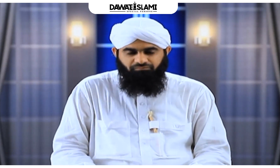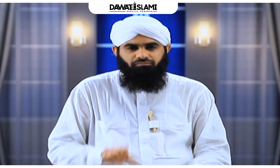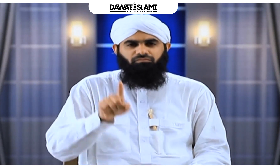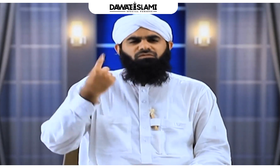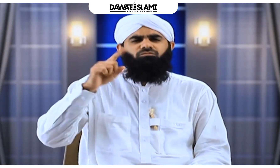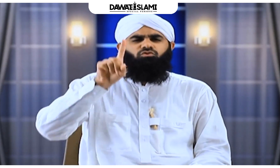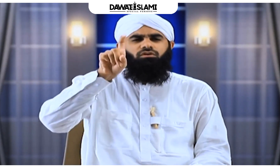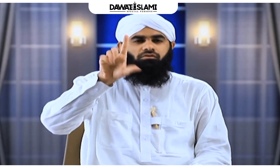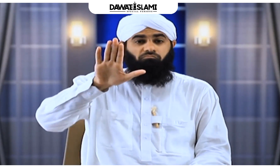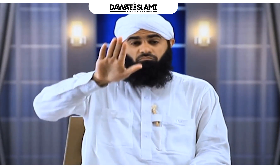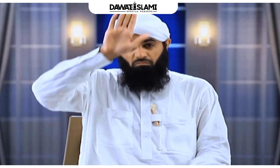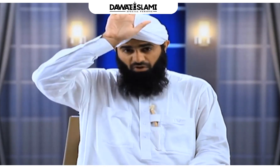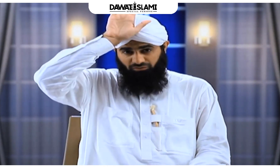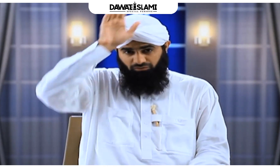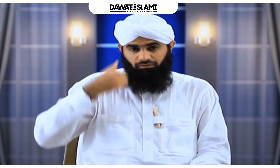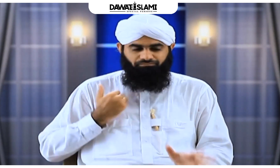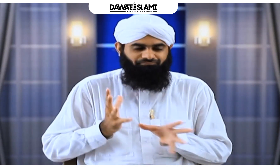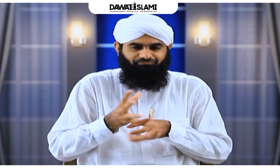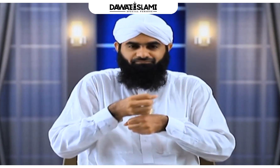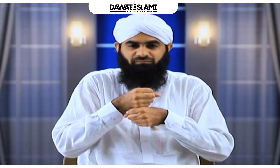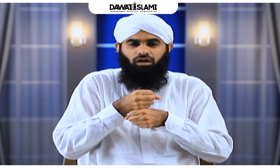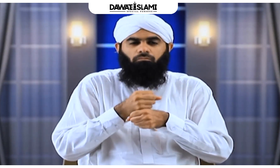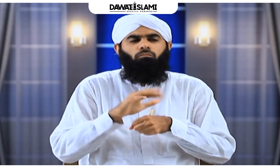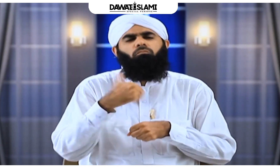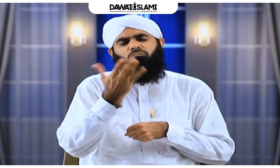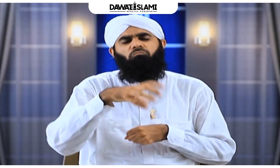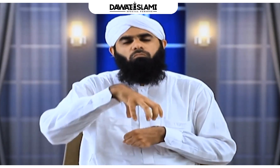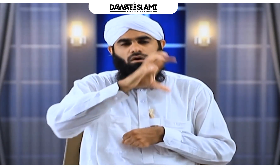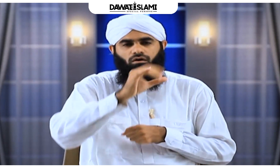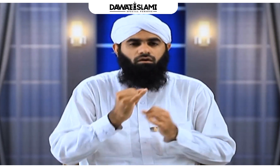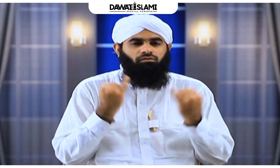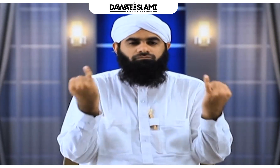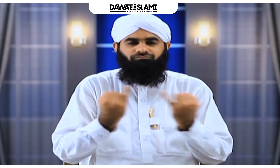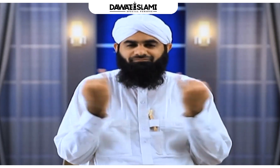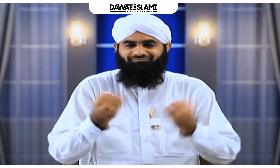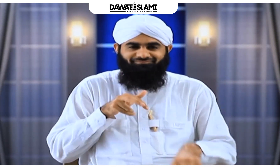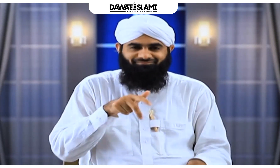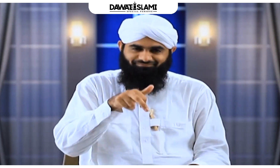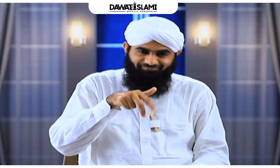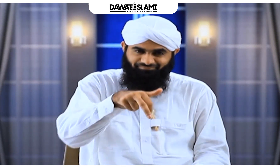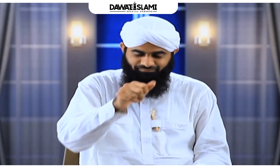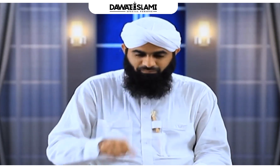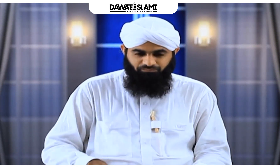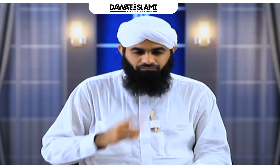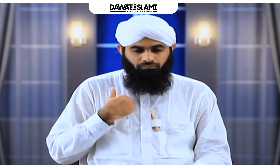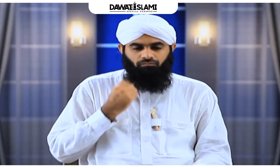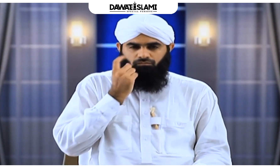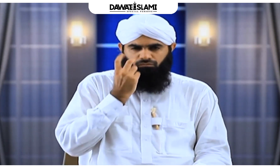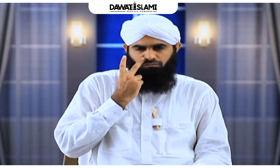ایک بادشاہ اپنے مصاحبوں کے ساتھ کسی باغ کے قریب سے گزر رہا تھا کہ اس نے دیکھا باغ میں